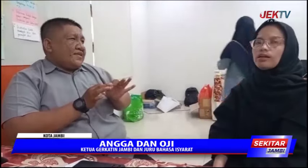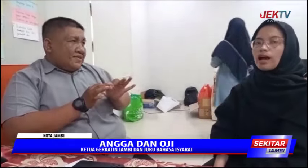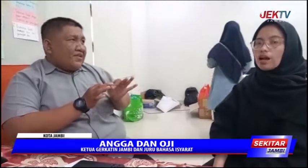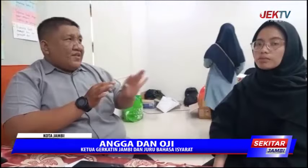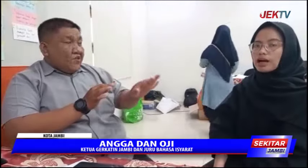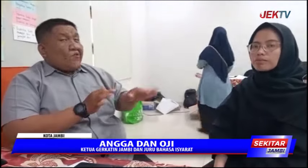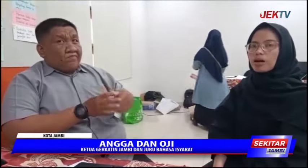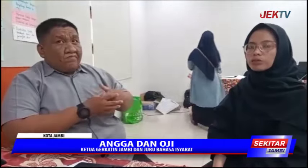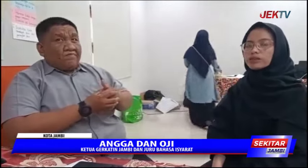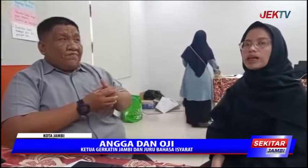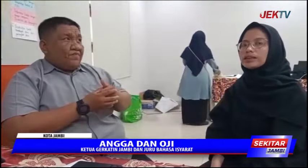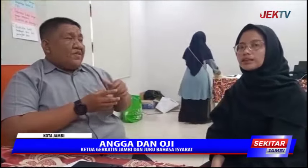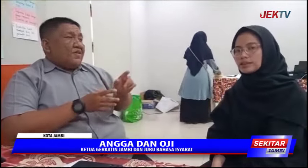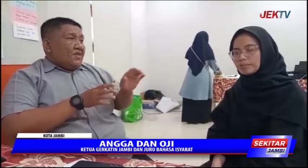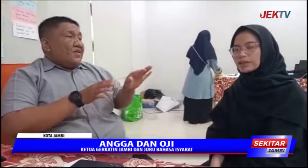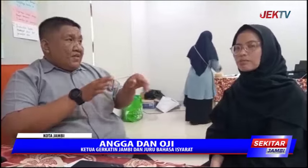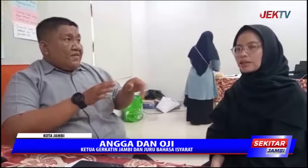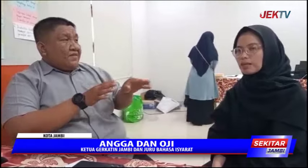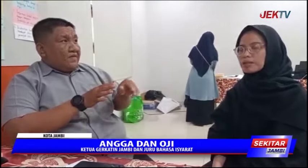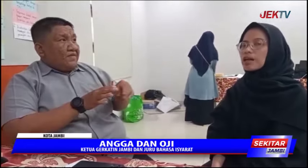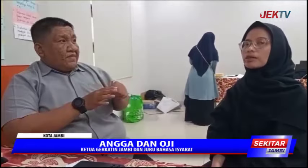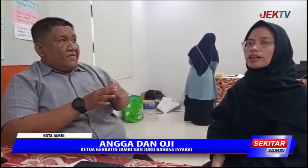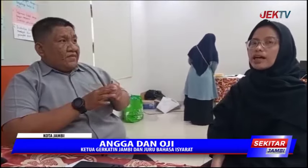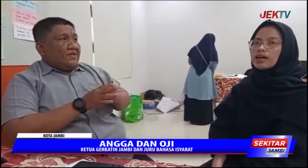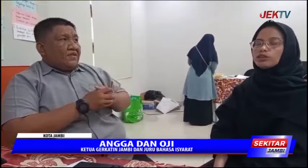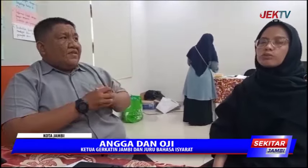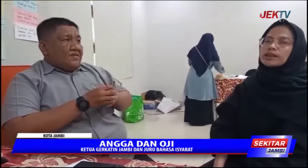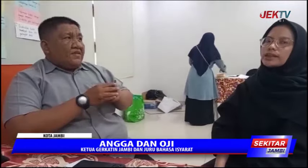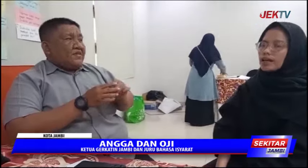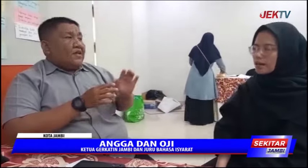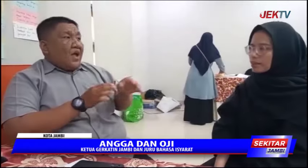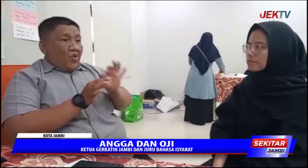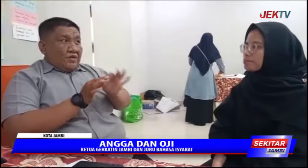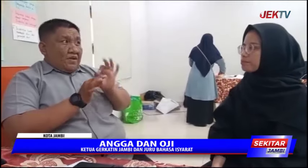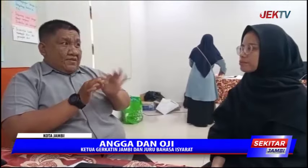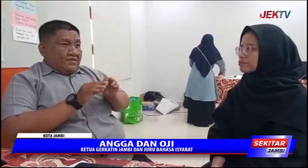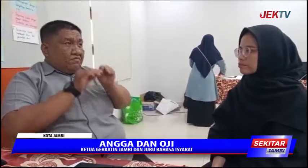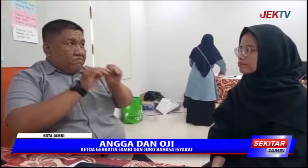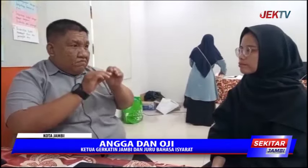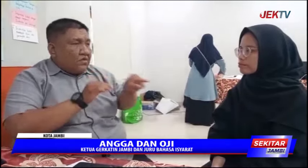nah kalau misalkan mau sosialisasi per kecamatan minimal harus ada juru bahasa isyarat.